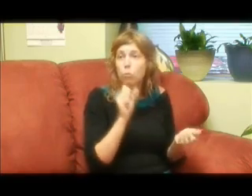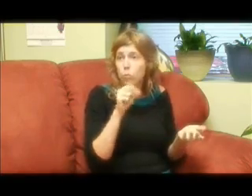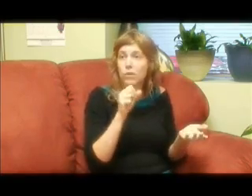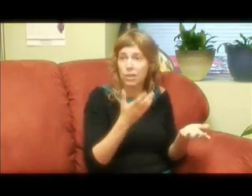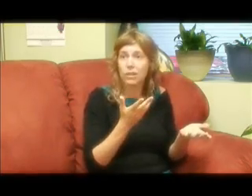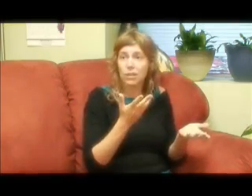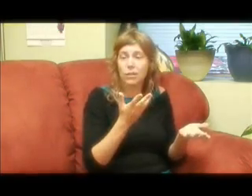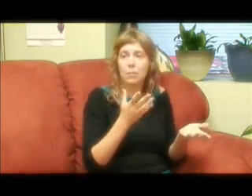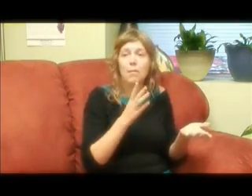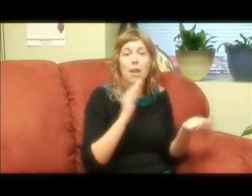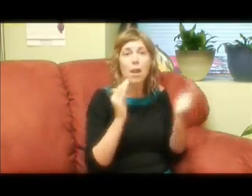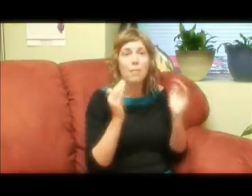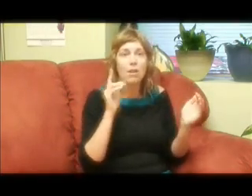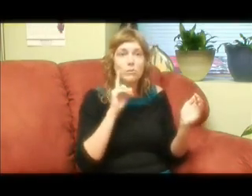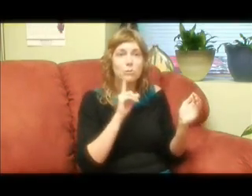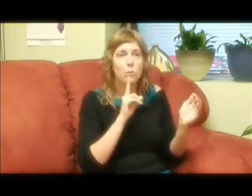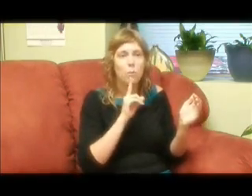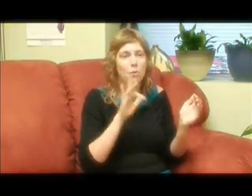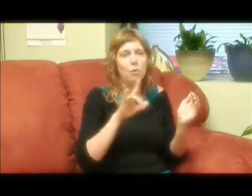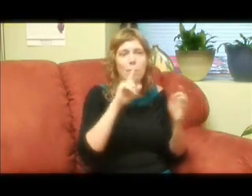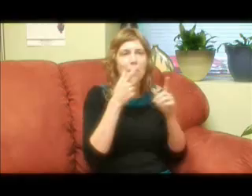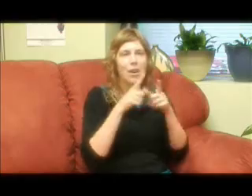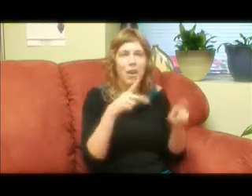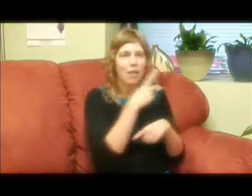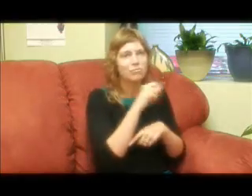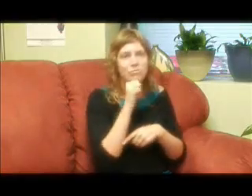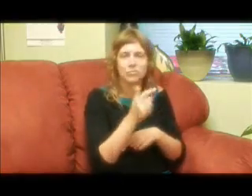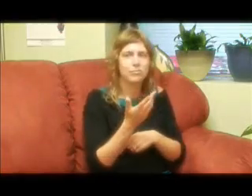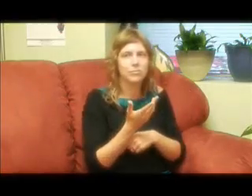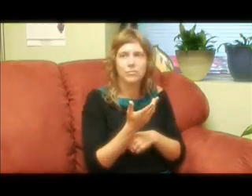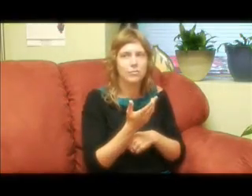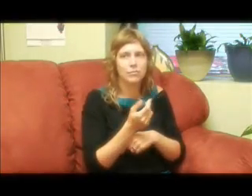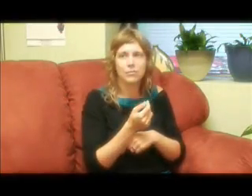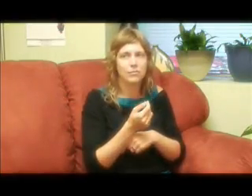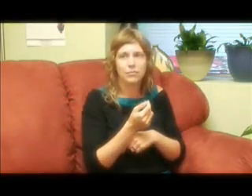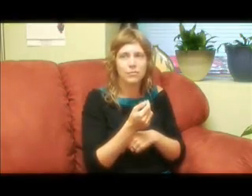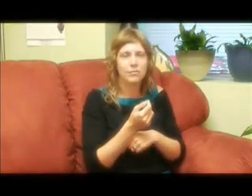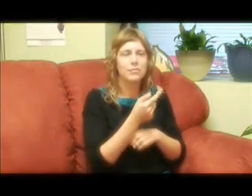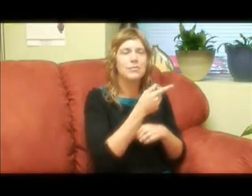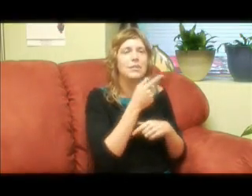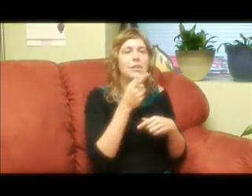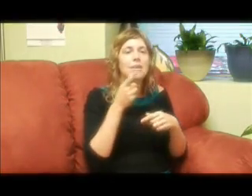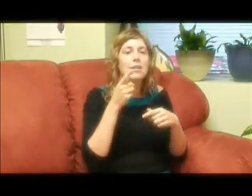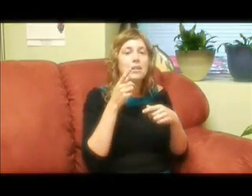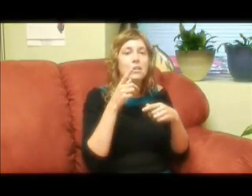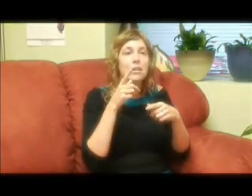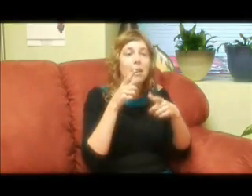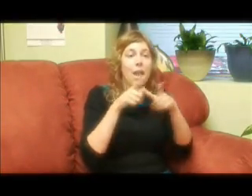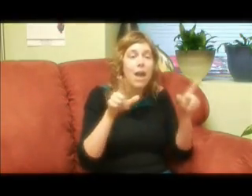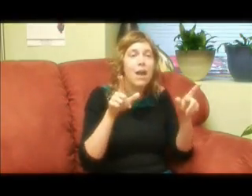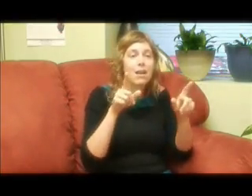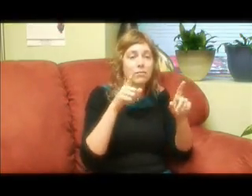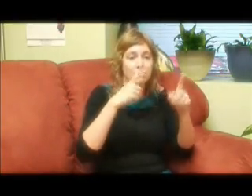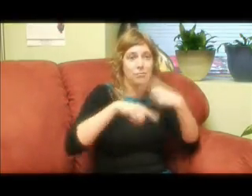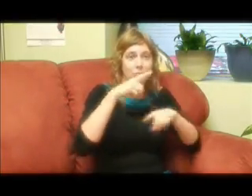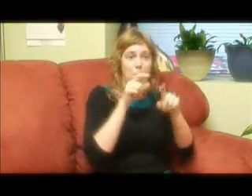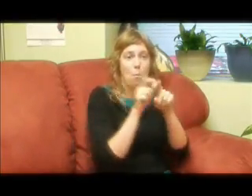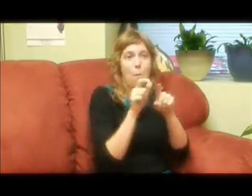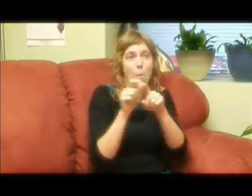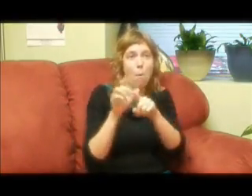intervenantes entendantes qui connaissent la langue des signes et qui disent « Oui, je pourrais intervenir avec une personne sourde ». Effectivement, elles pourraient, mais ce n'est pas leur